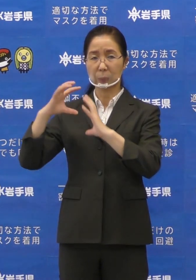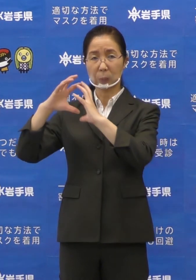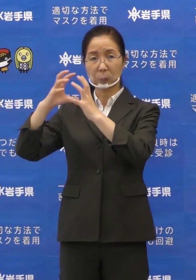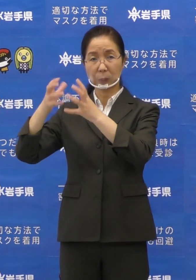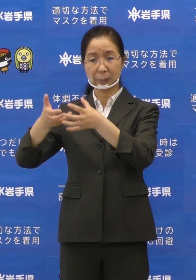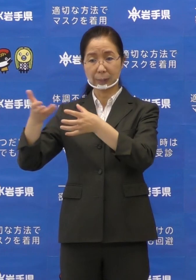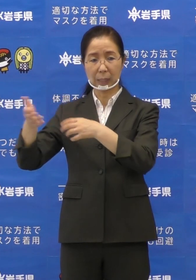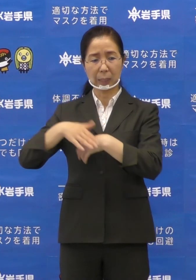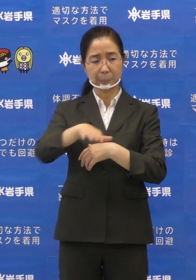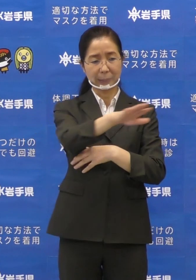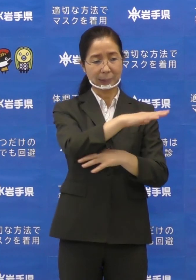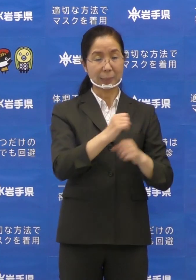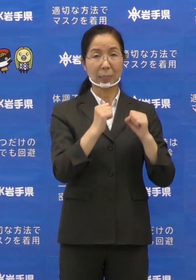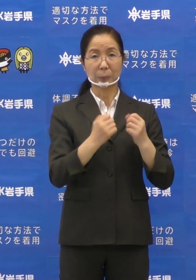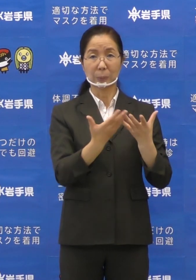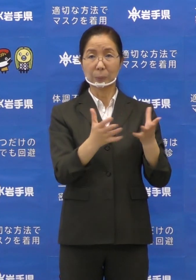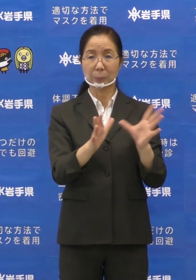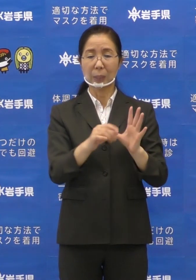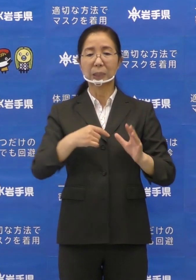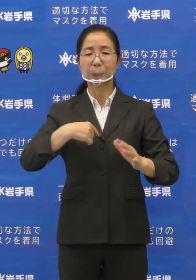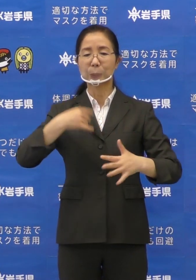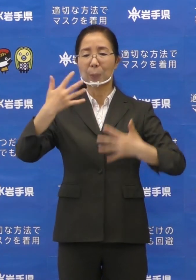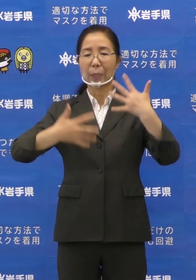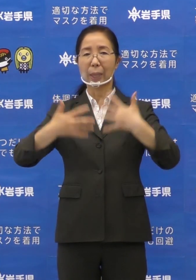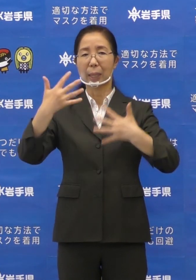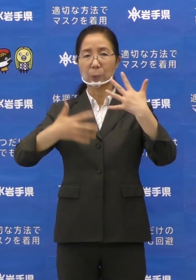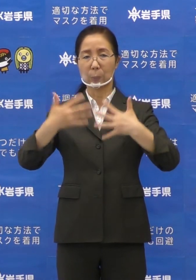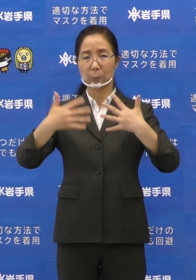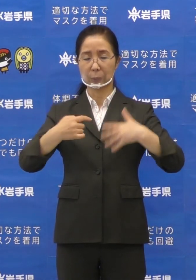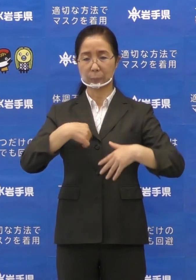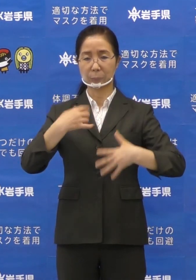の映像をこうそこに